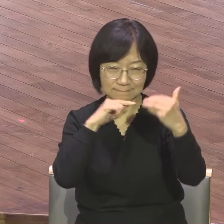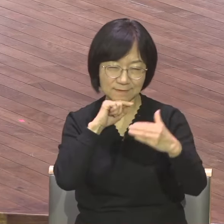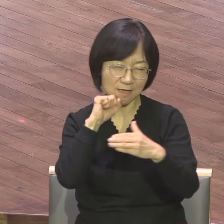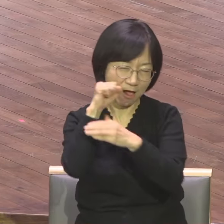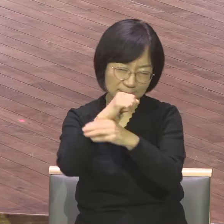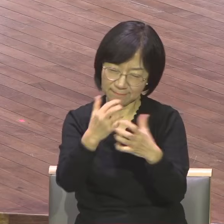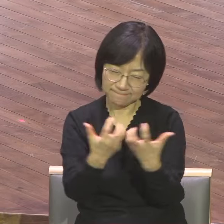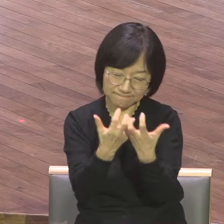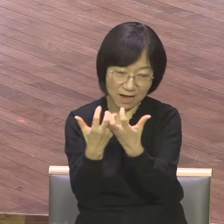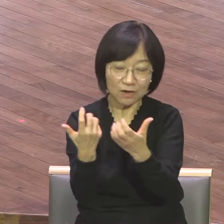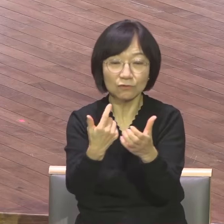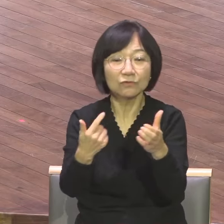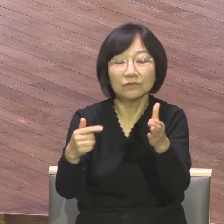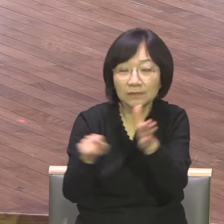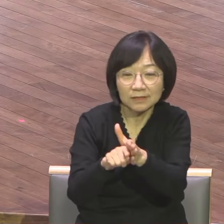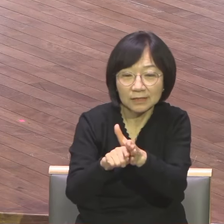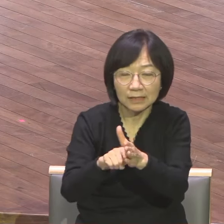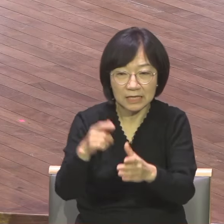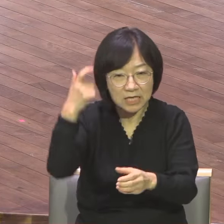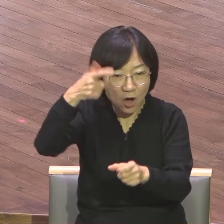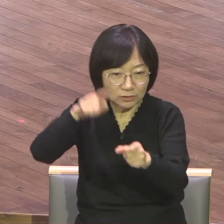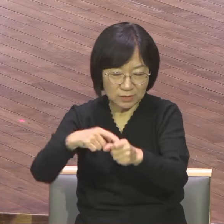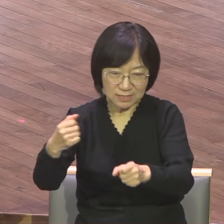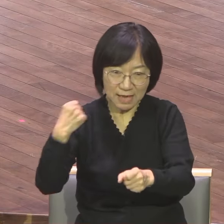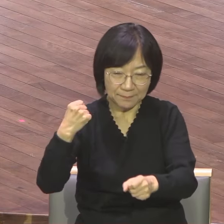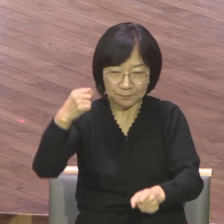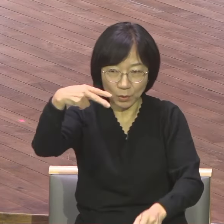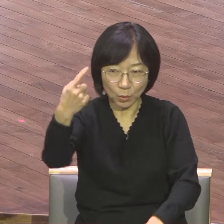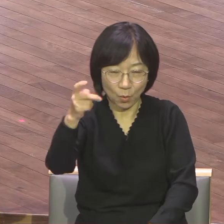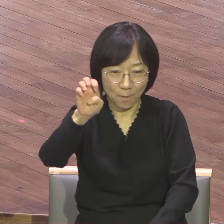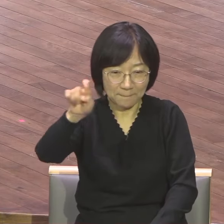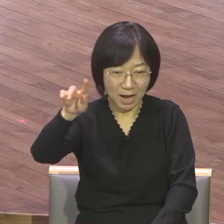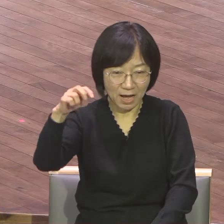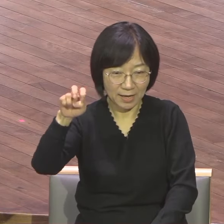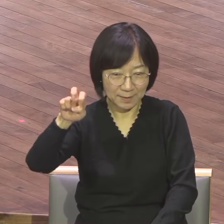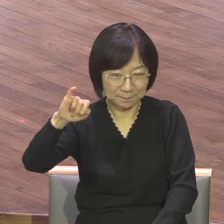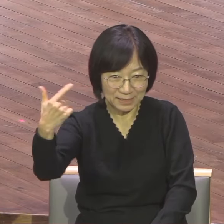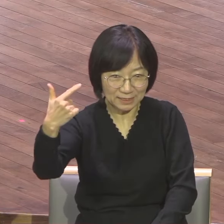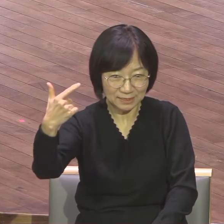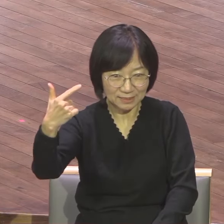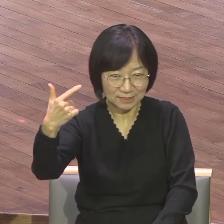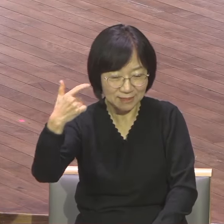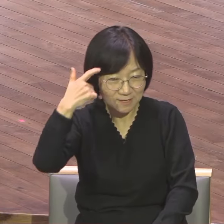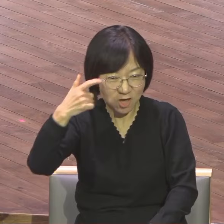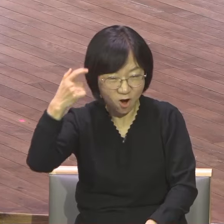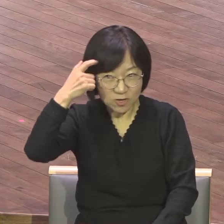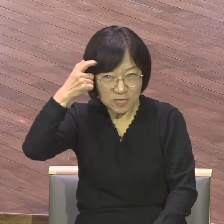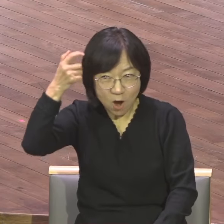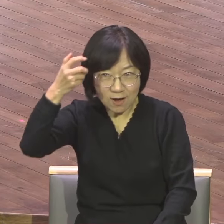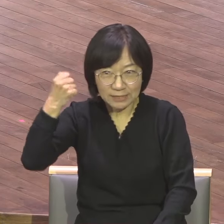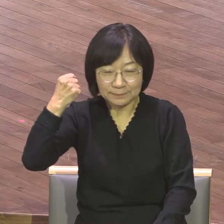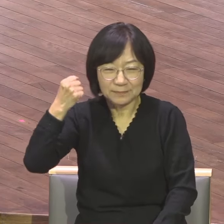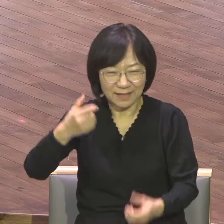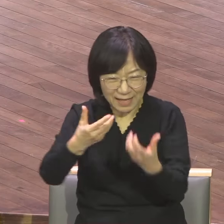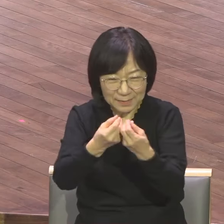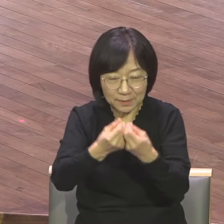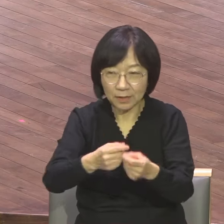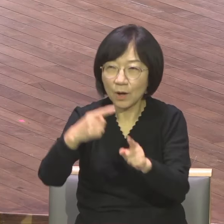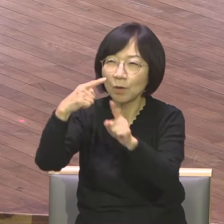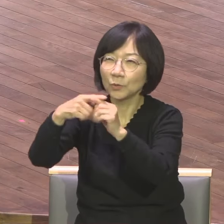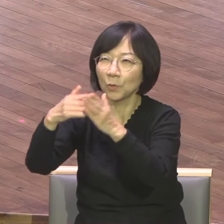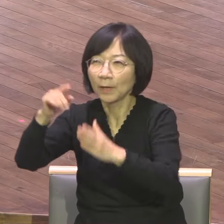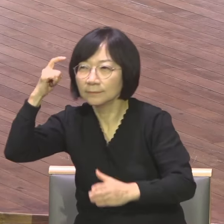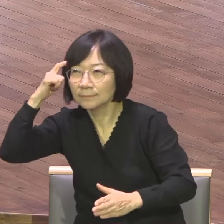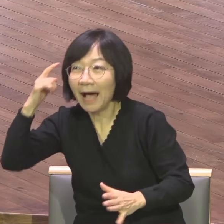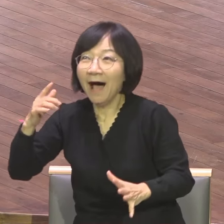위해서는 영적 도파민이 도는 삶을 살아야 돼요. 막 교회만 생각하면 기분 좋고